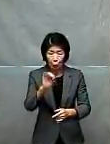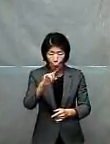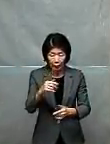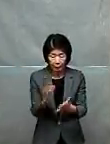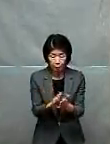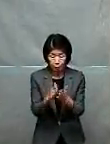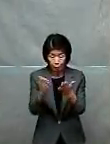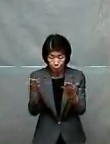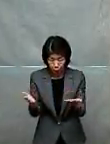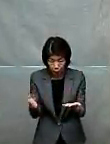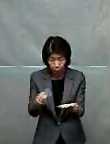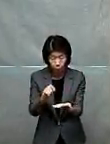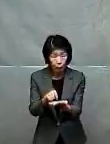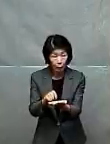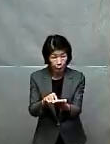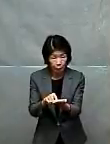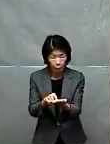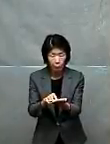がね、あ